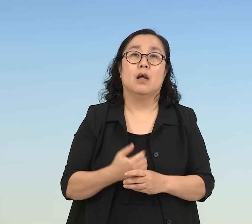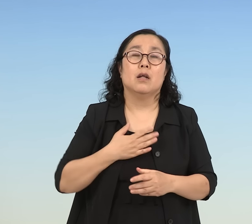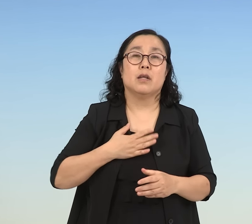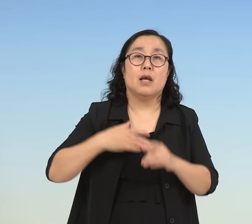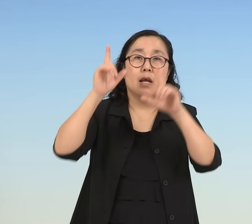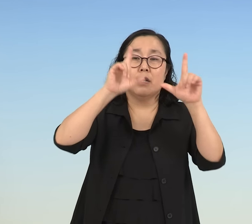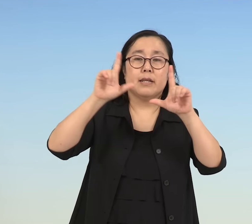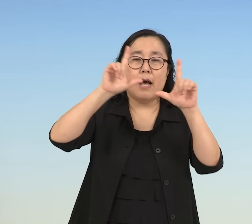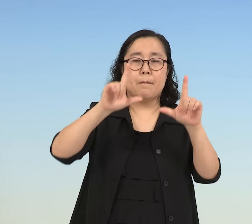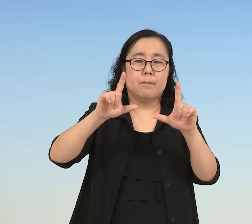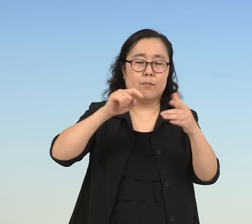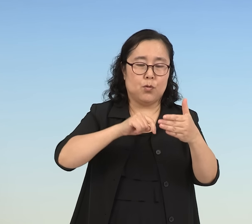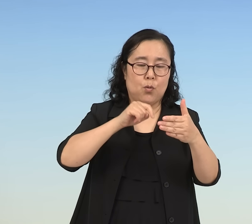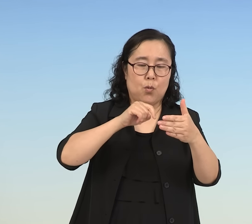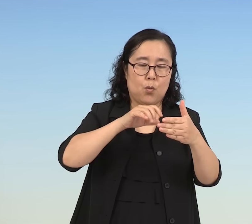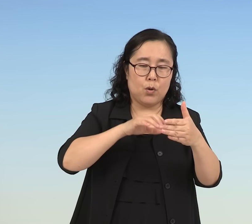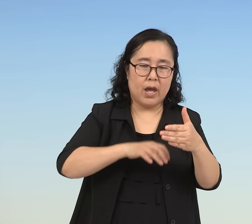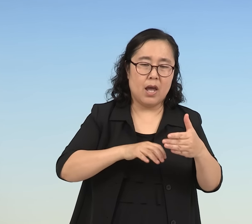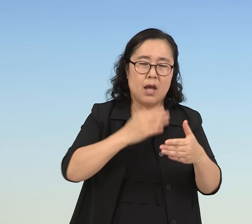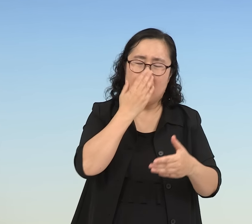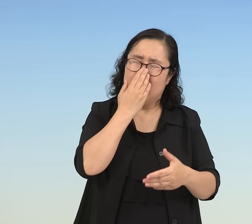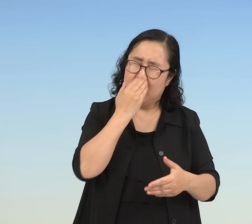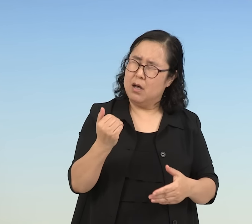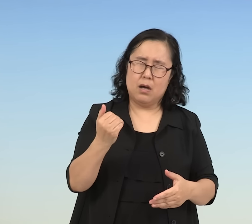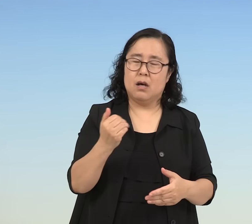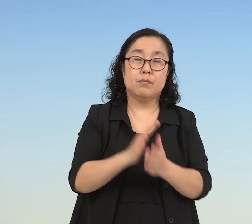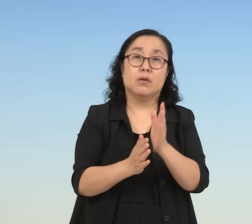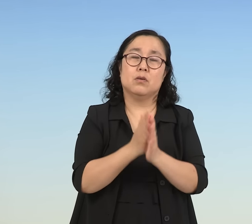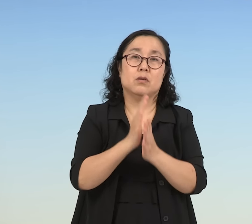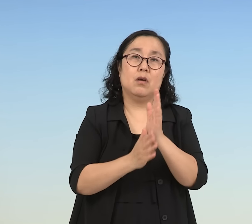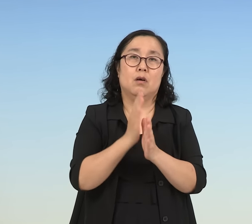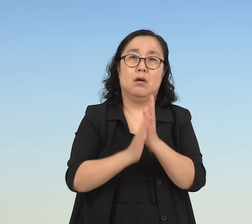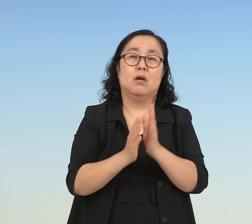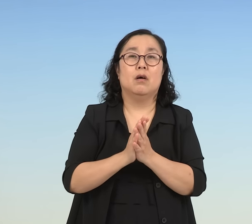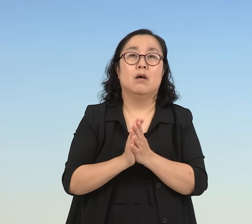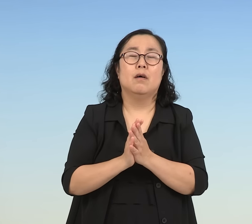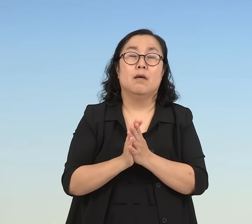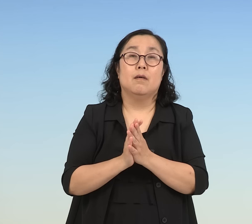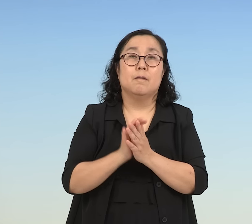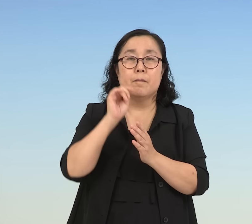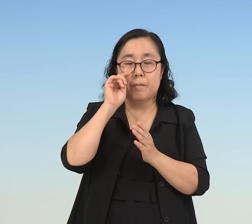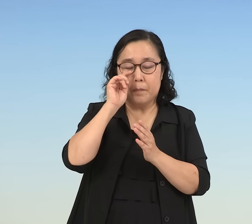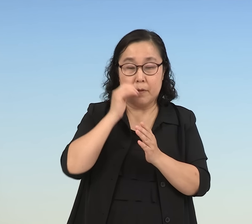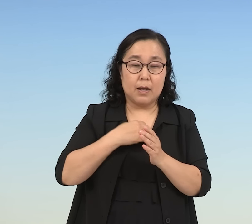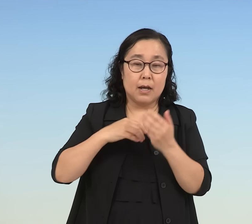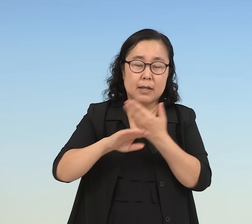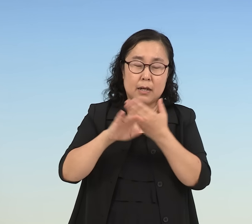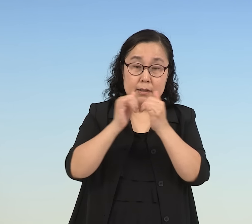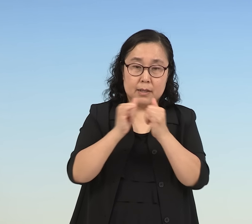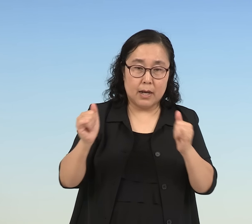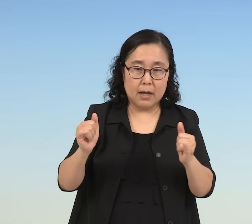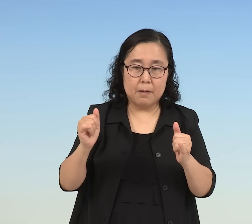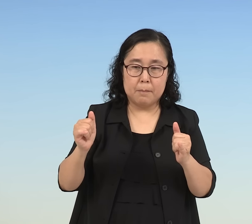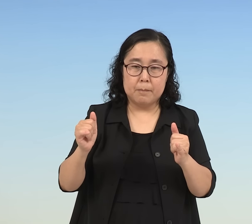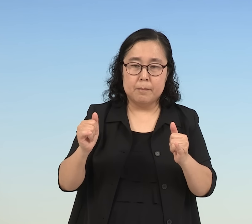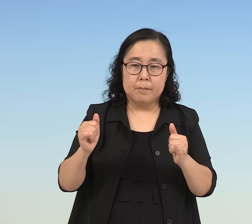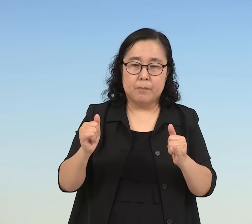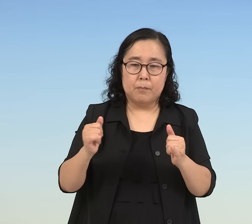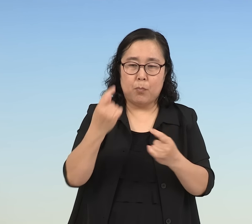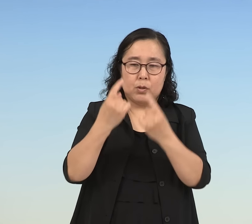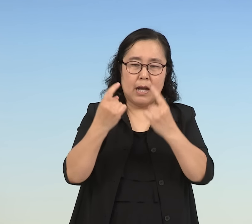제 삶 속에 권태라는 게 없어졌거든요. 제가 하는 일이 막 어마어마하게 남들이 부러워할 만한